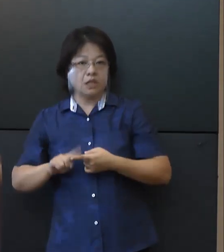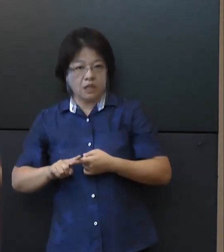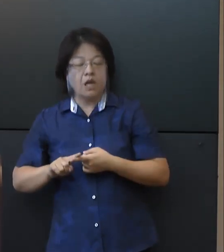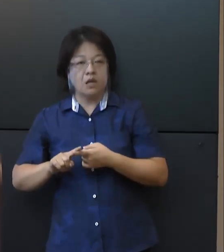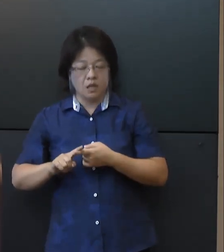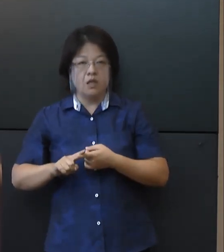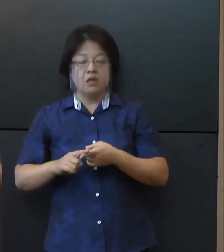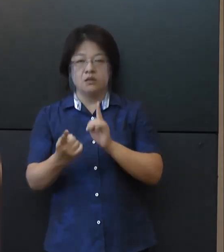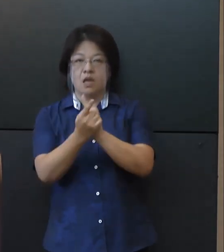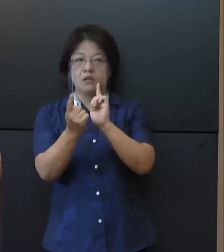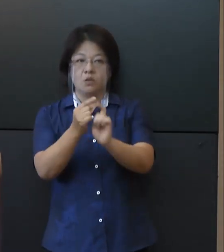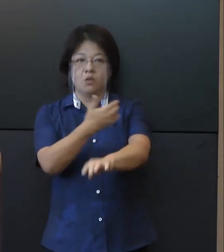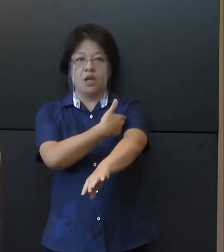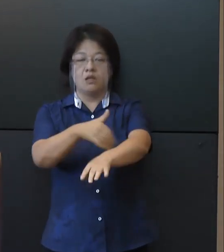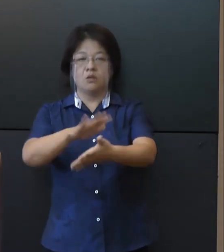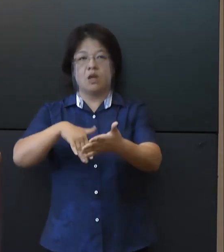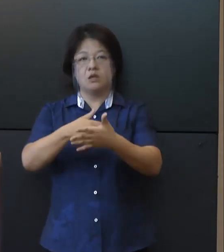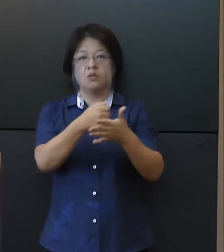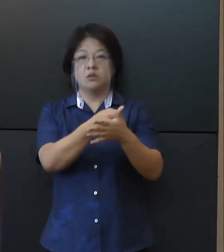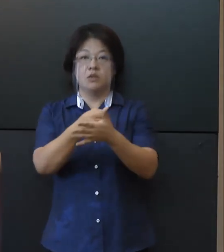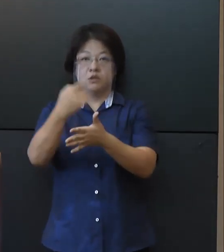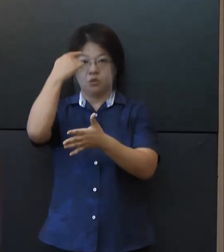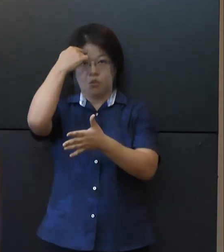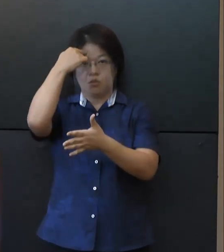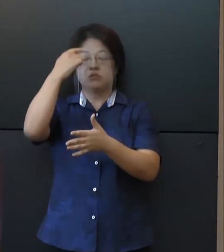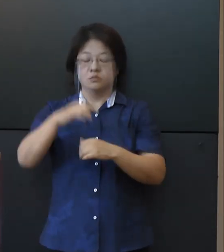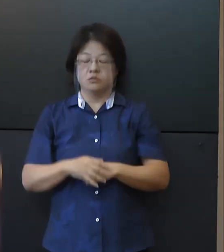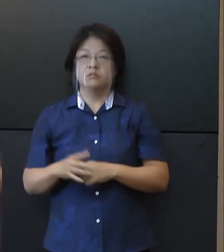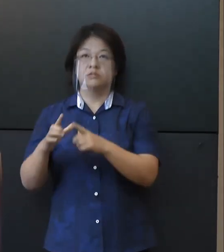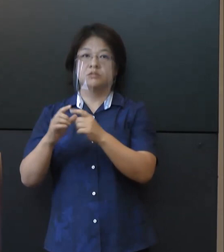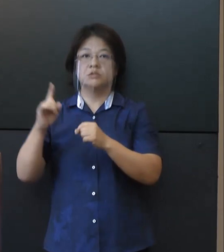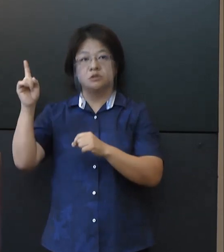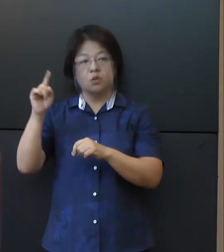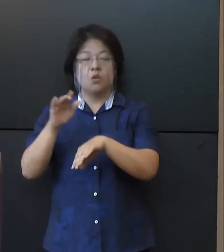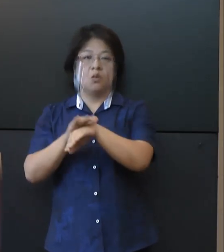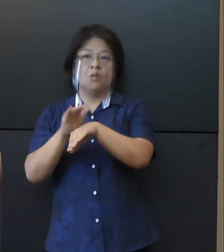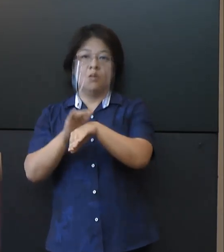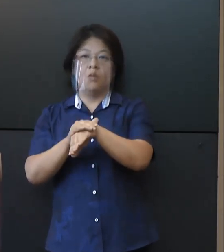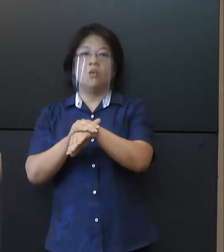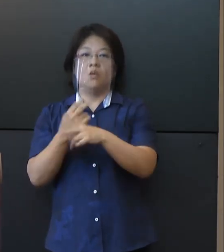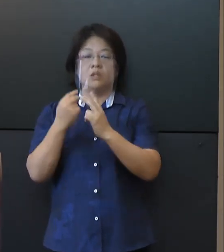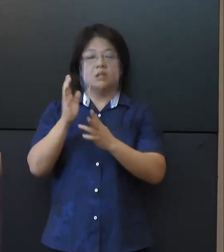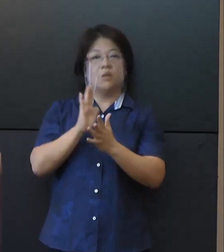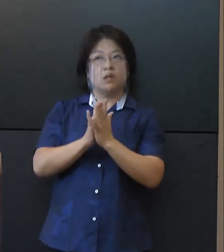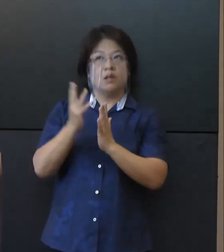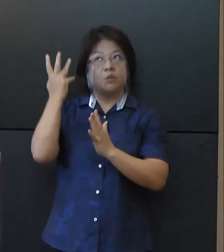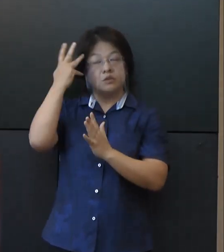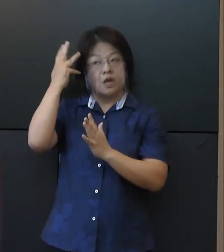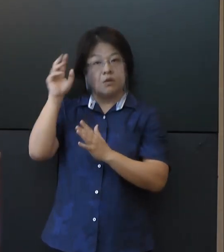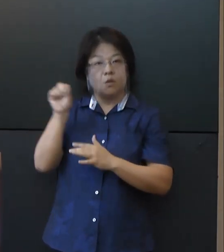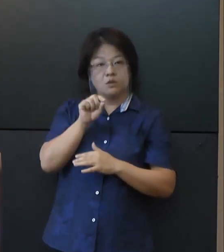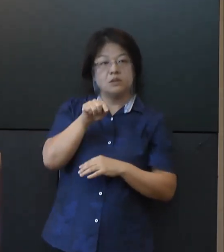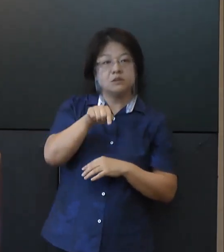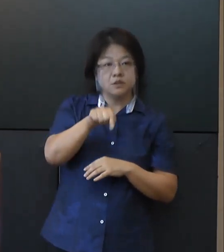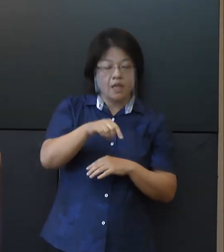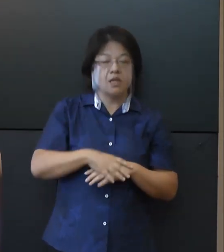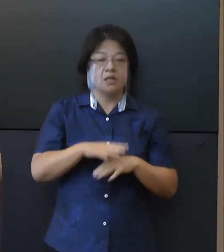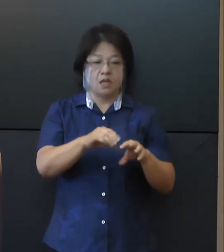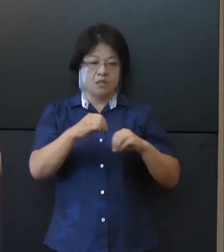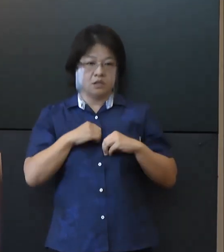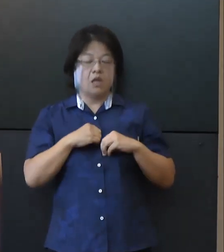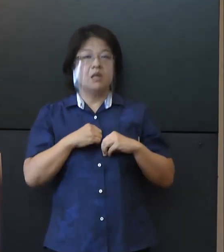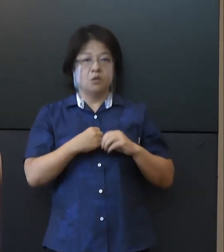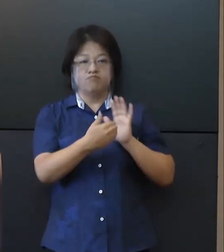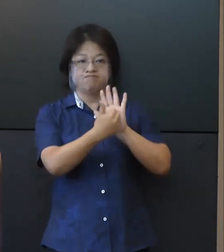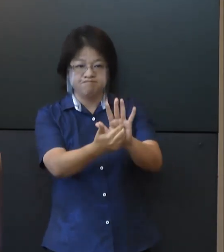ていると思いますが、国の指針や県策定のガイドラインも参考にしながら、感染予防対